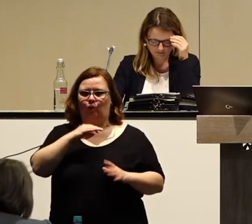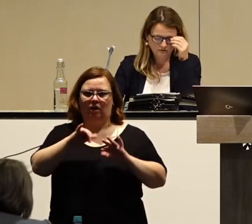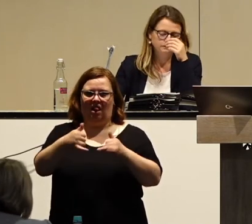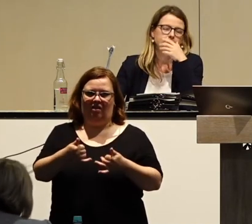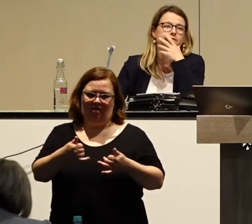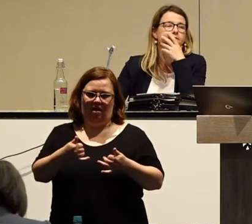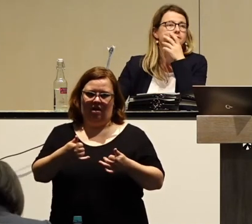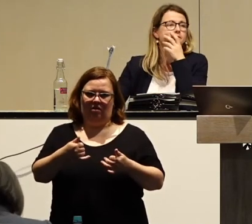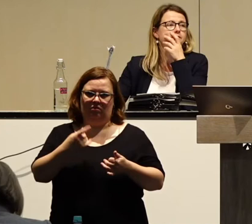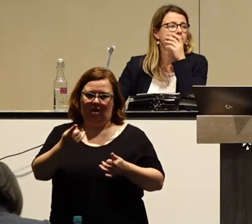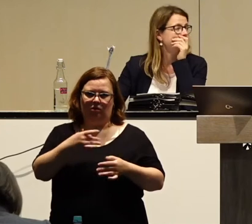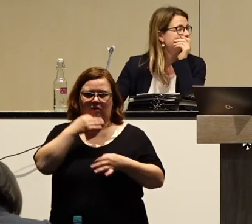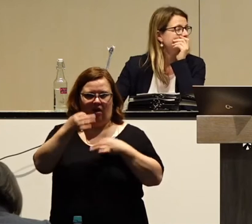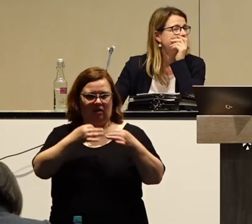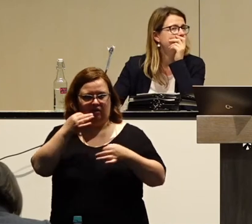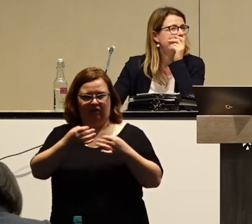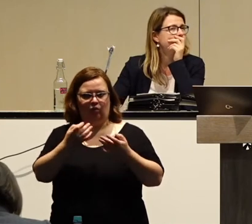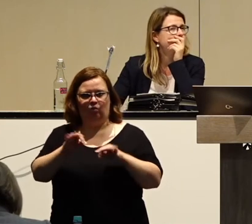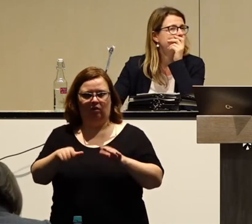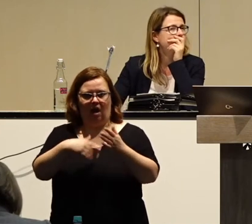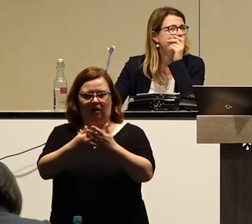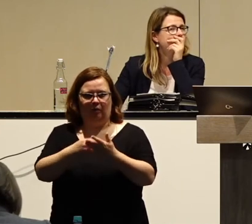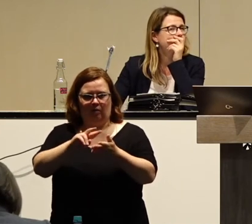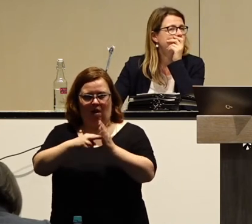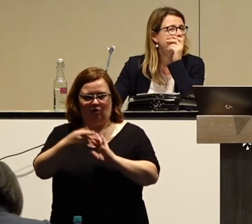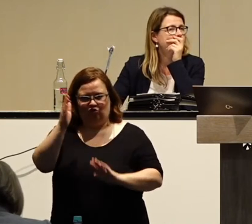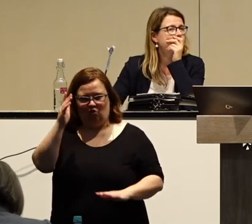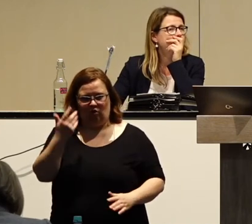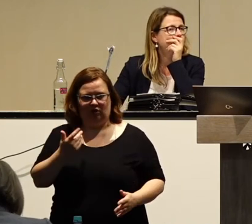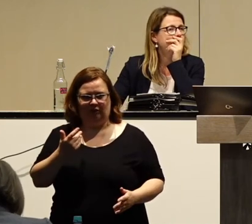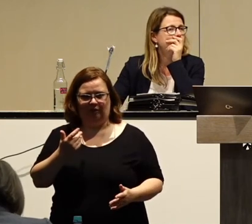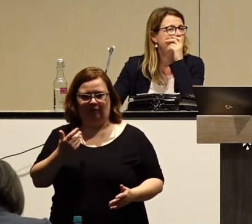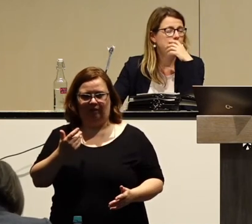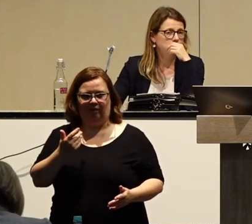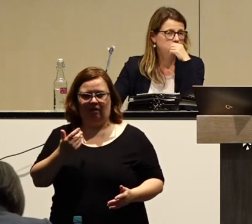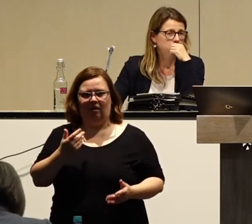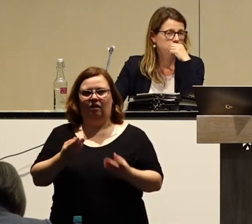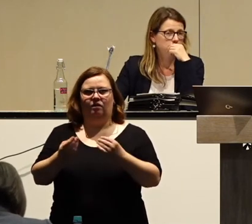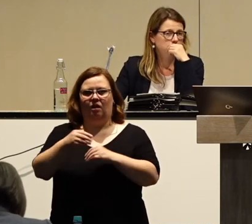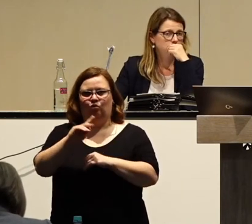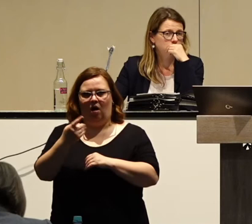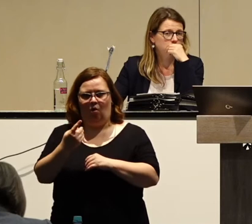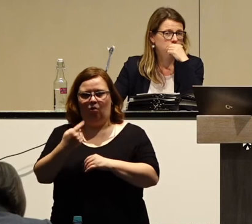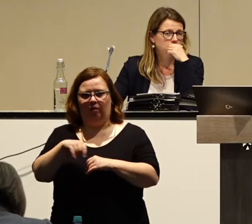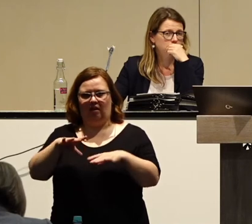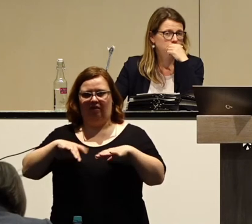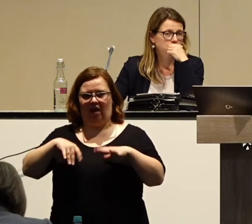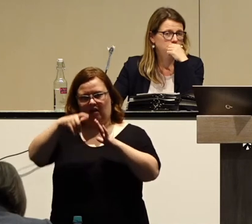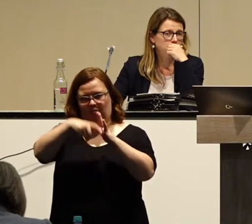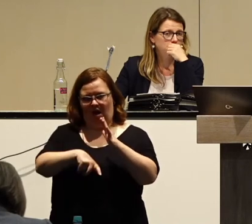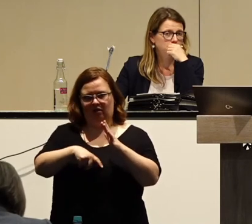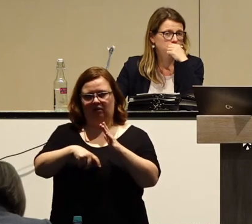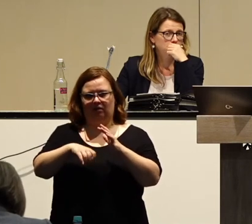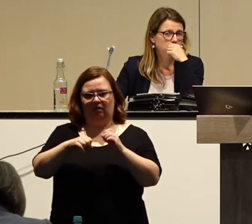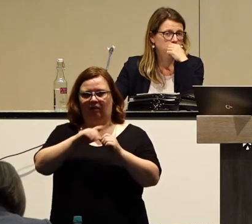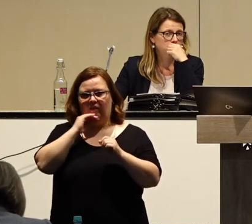bereits vielfältig und qualitativ hochwertige Angebote geplant sind. Darüber hinaus besteht mit dem Ferienpass eine breite